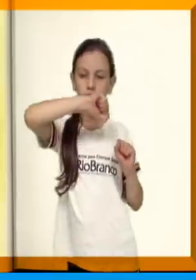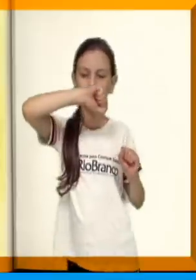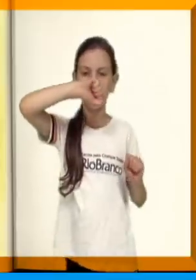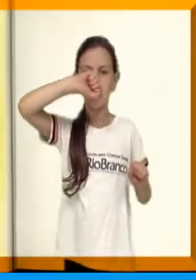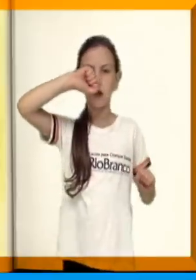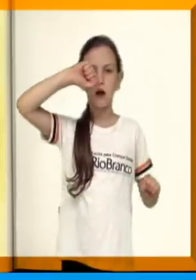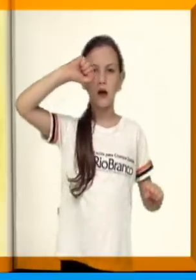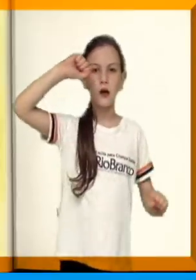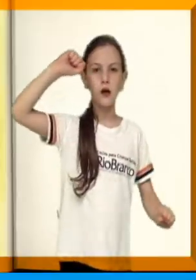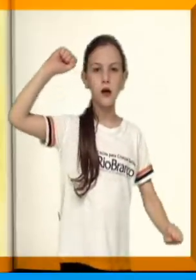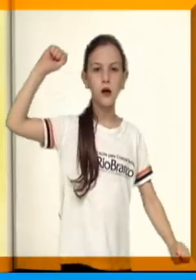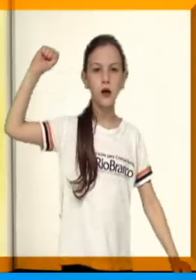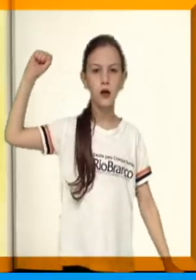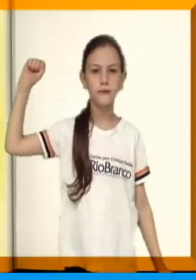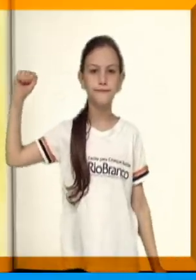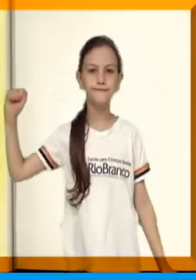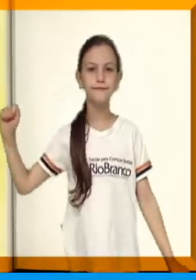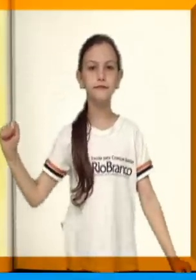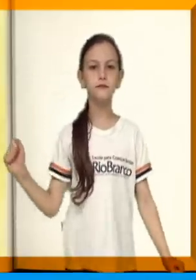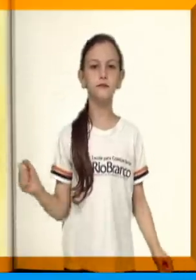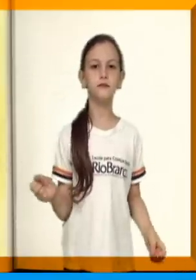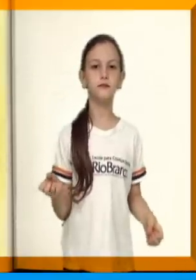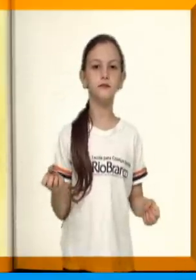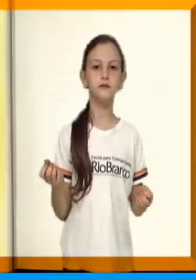acordava daquele sono profundo.